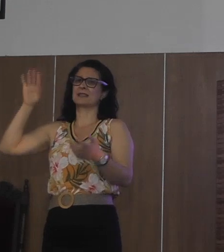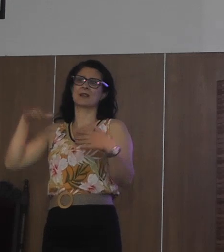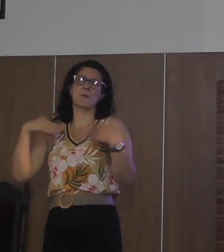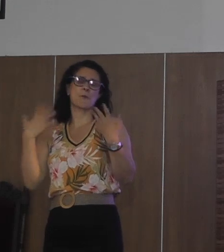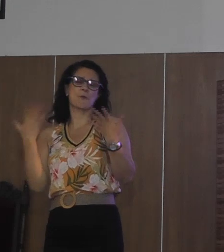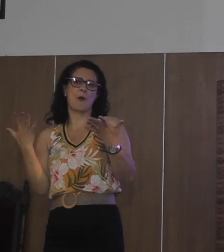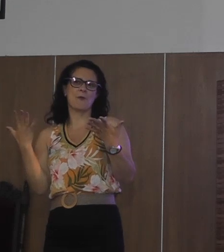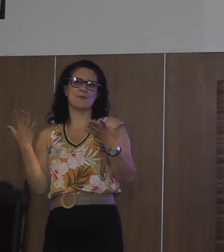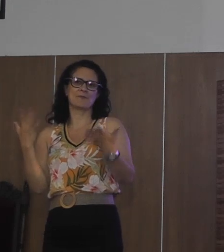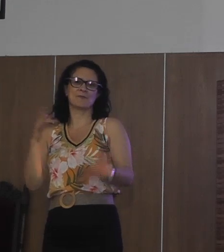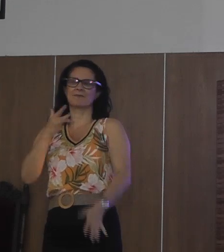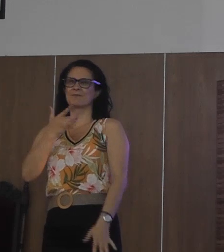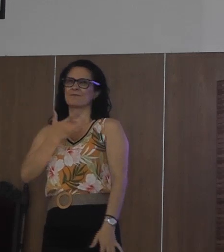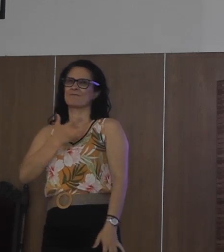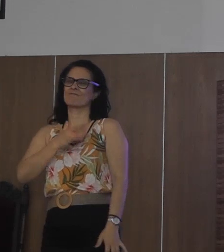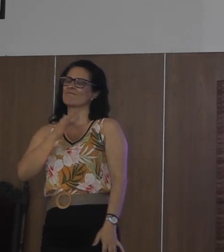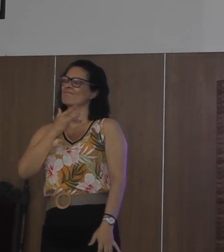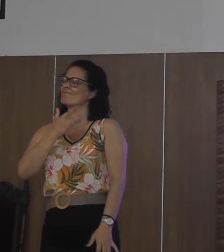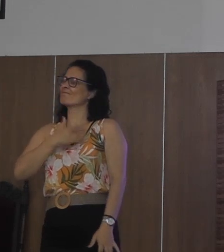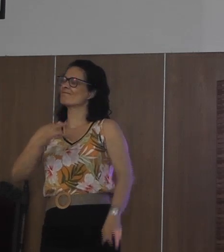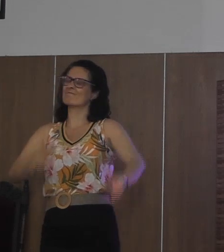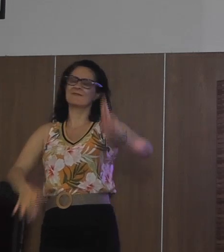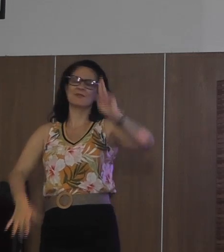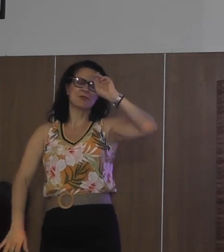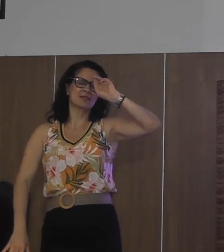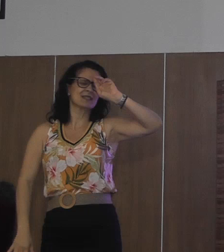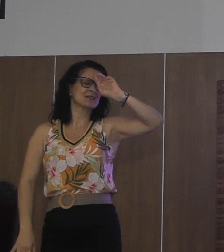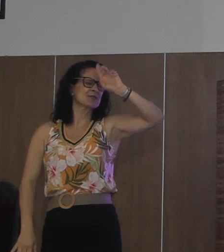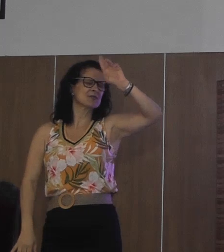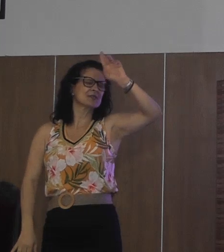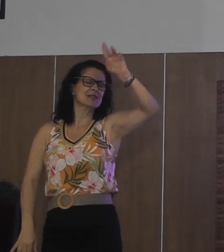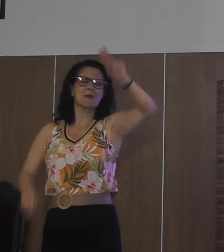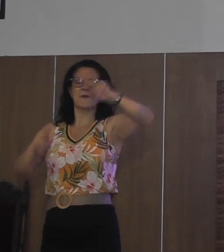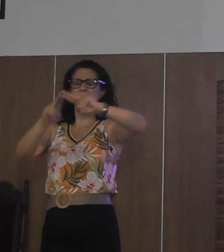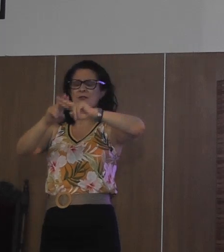Senhor são o motivo de eu não ser consumido.